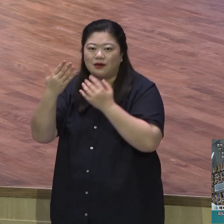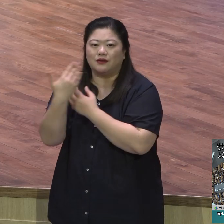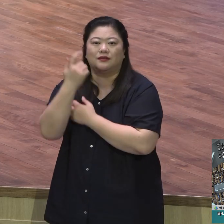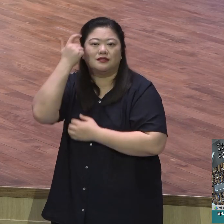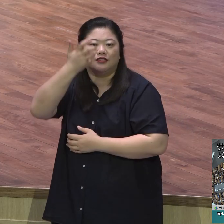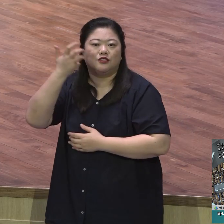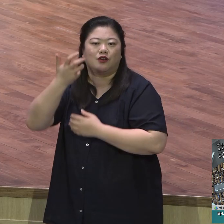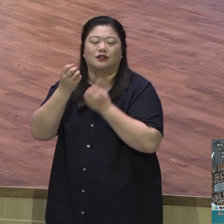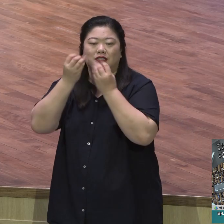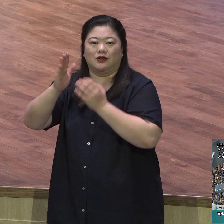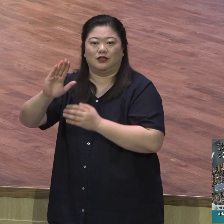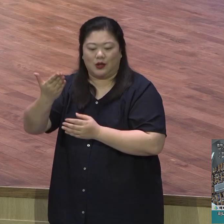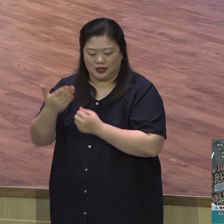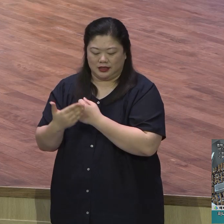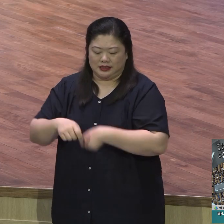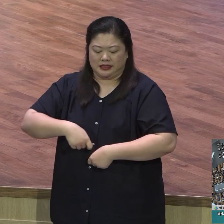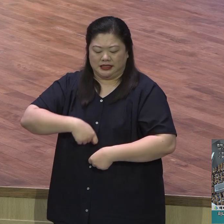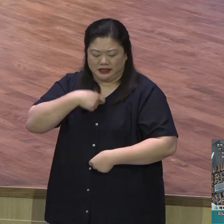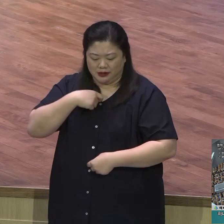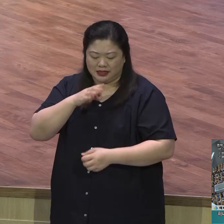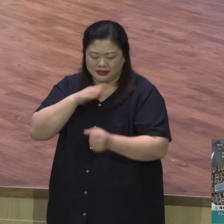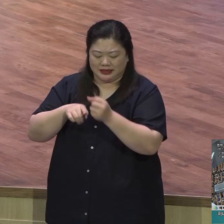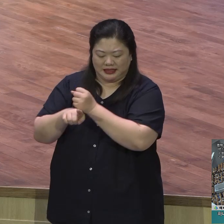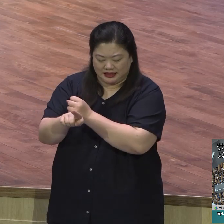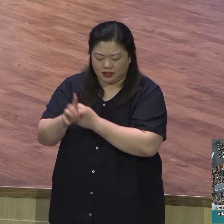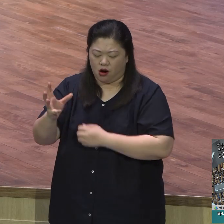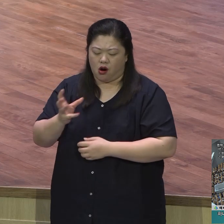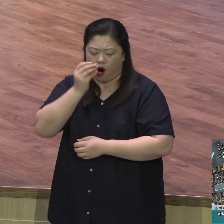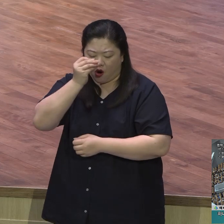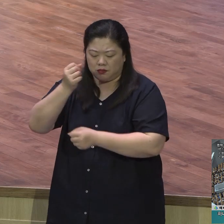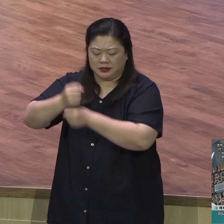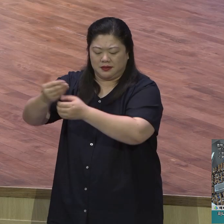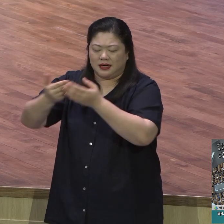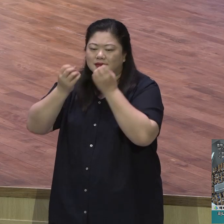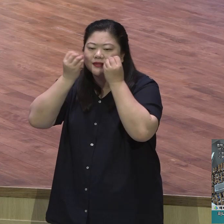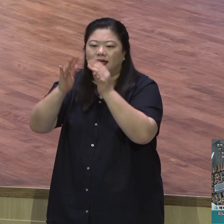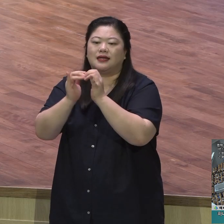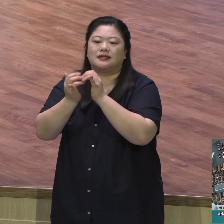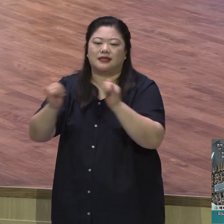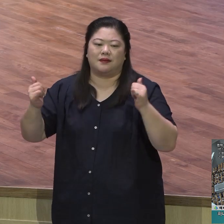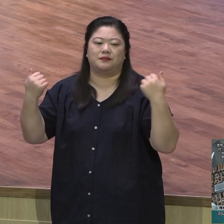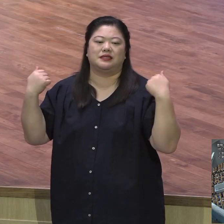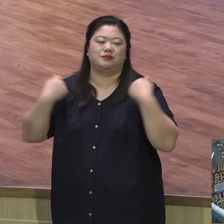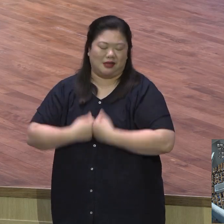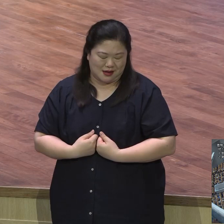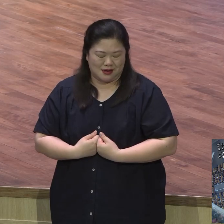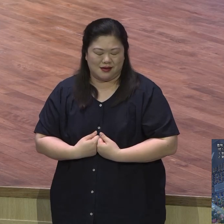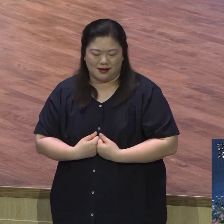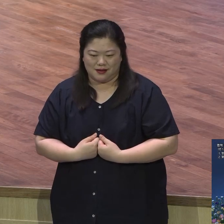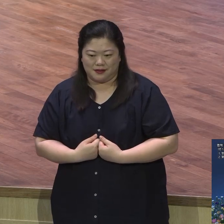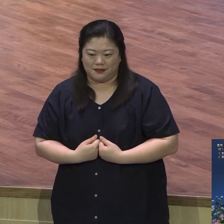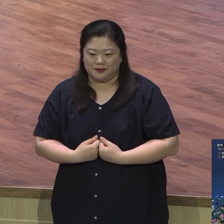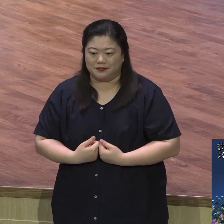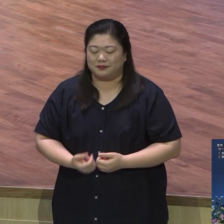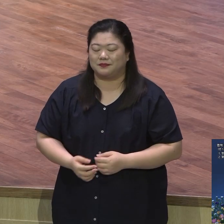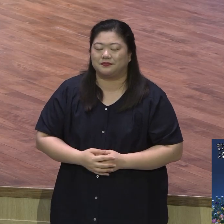하나님을 따라 의와 진리와 거룩함으로 지으신 바 새 사람을 입어라 새 사람을 입어라